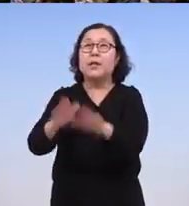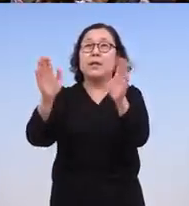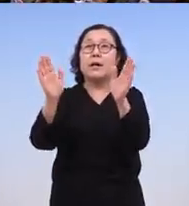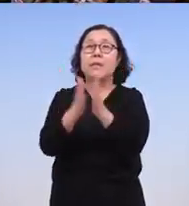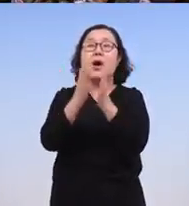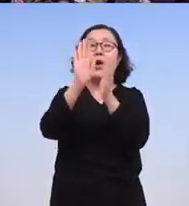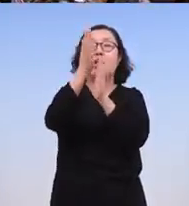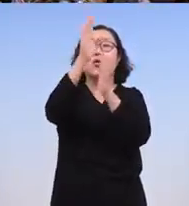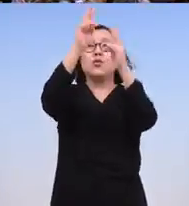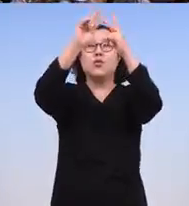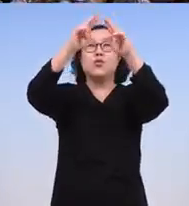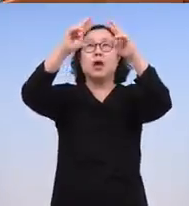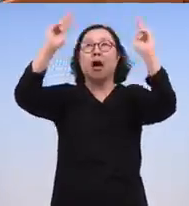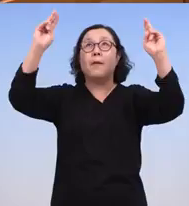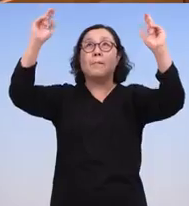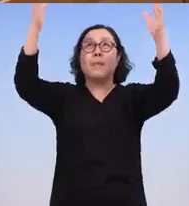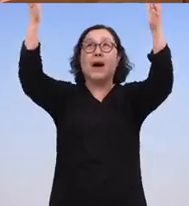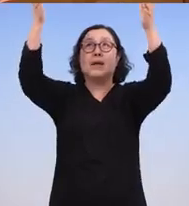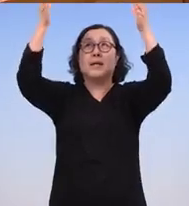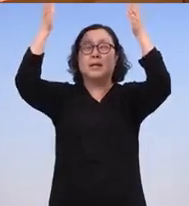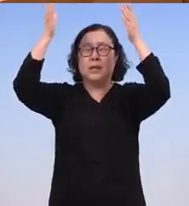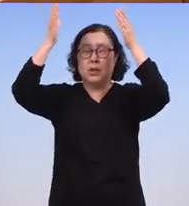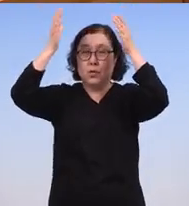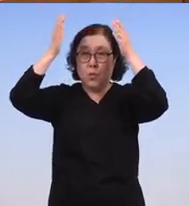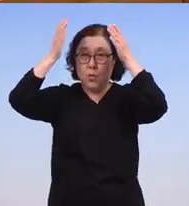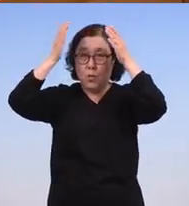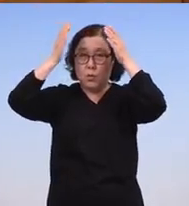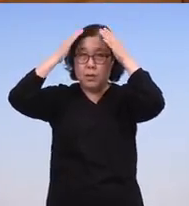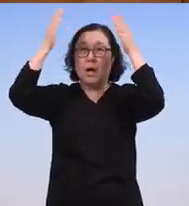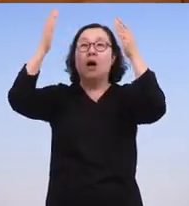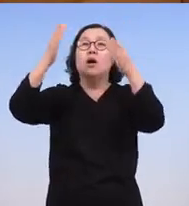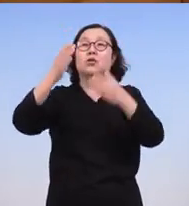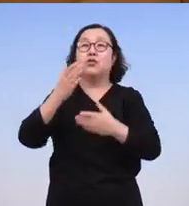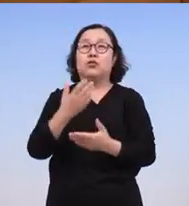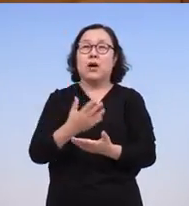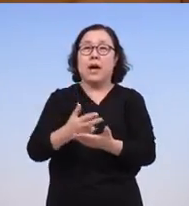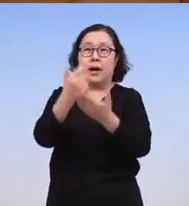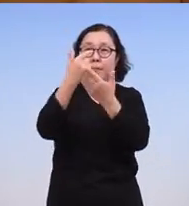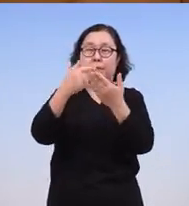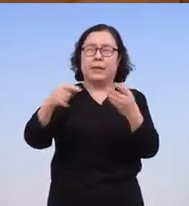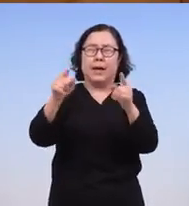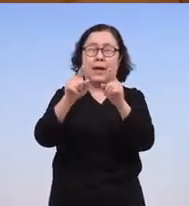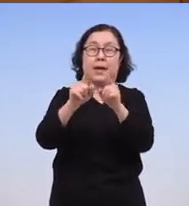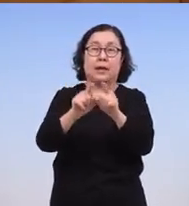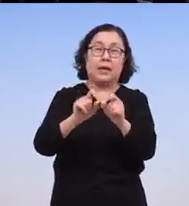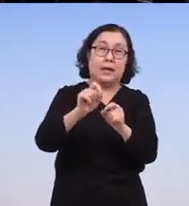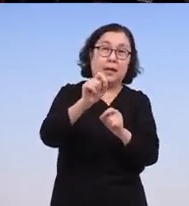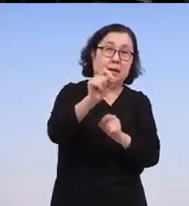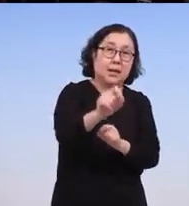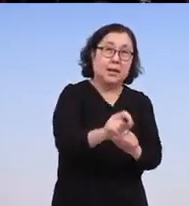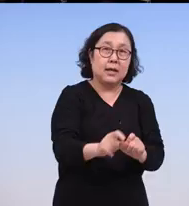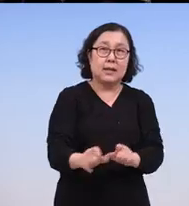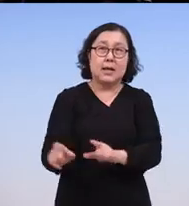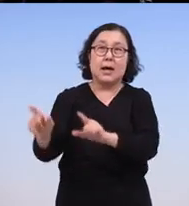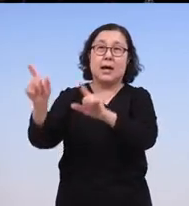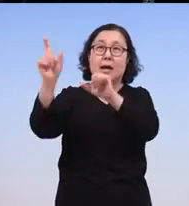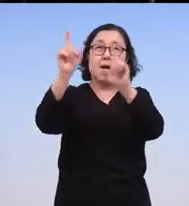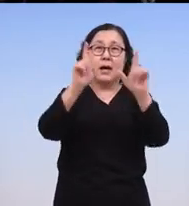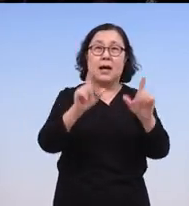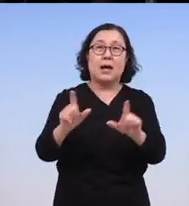내려놓고 빛난 멸류관 받아 쓰고서 받아 쓰고서 주와